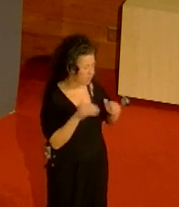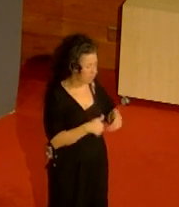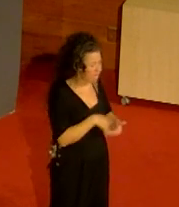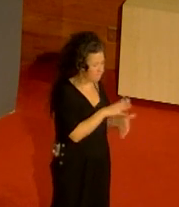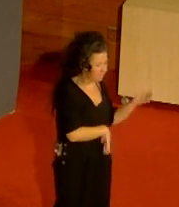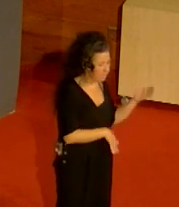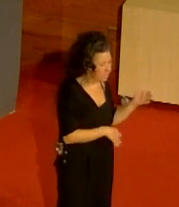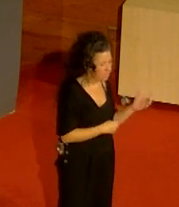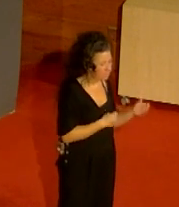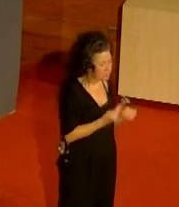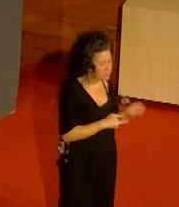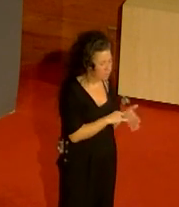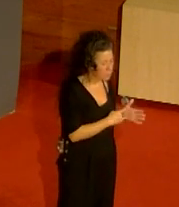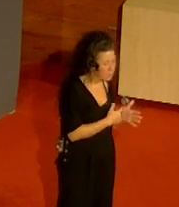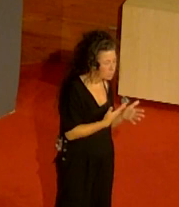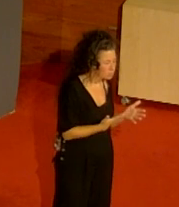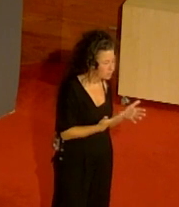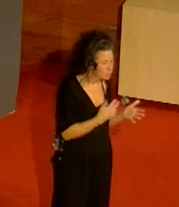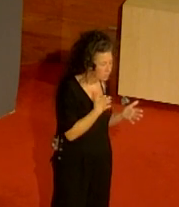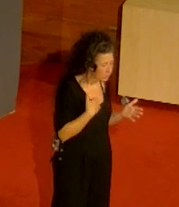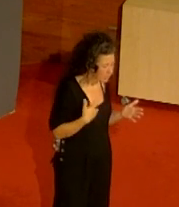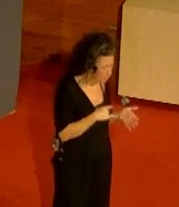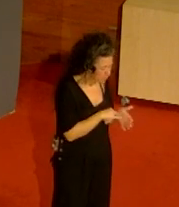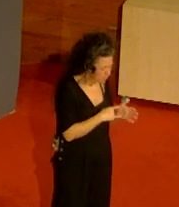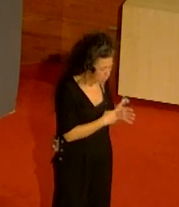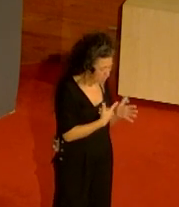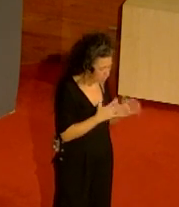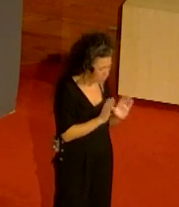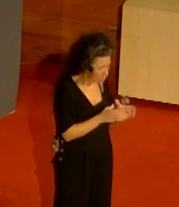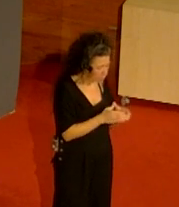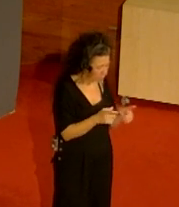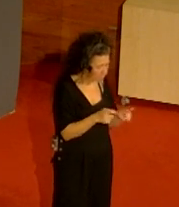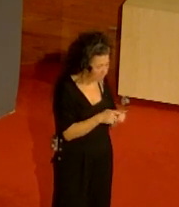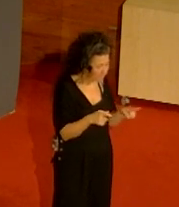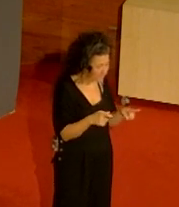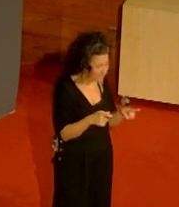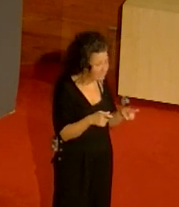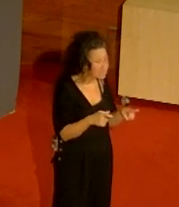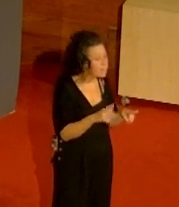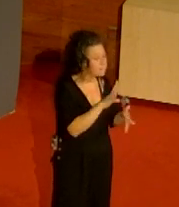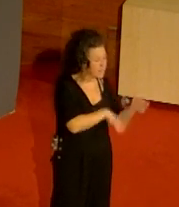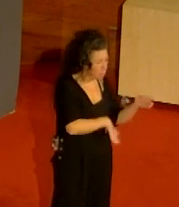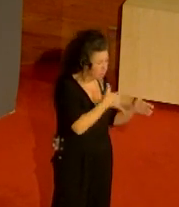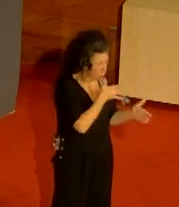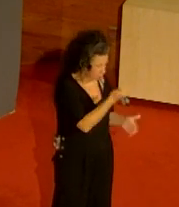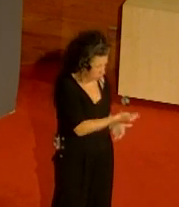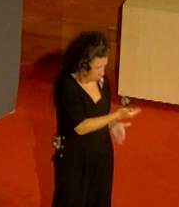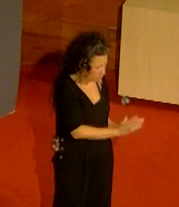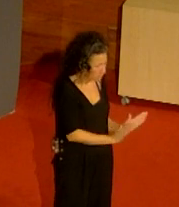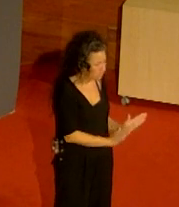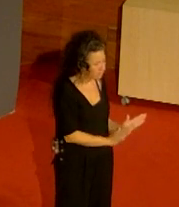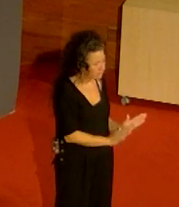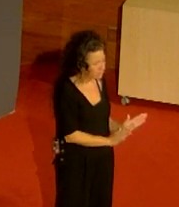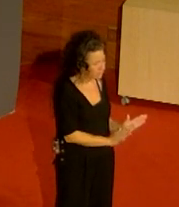hacer un proyecto tal, y me gustaría hacer un proyecto sobre la comunidad pakistaní en Barcelona, que es muy importante, ¿no? Y al final